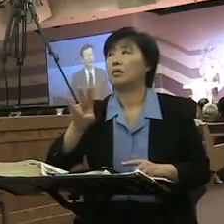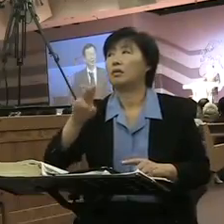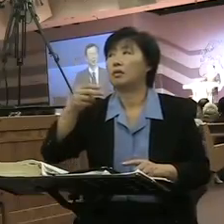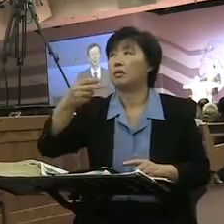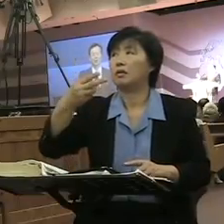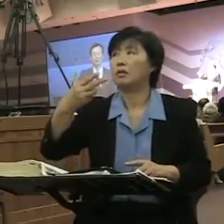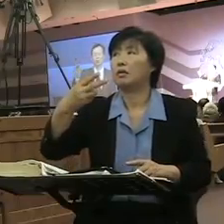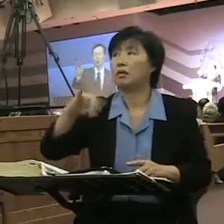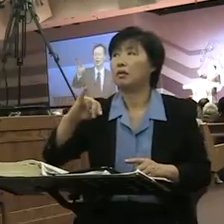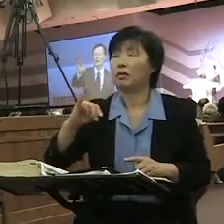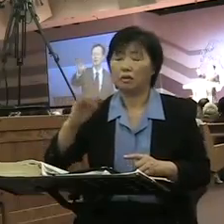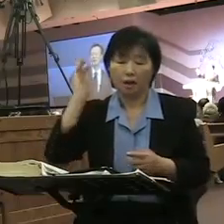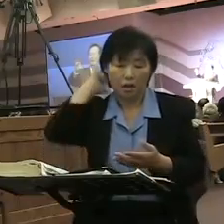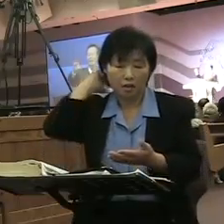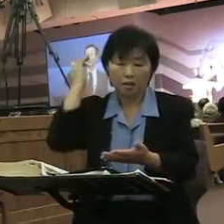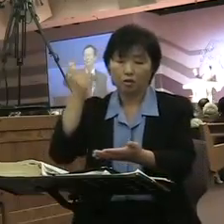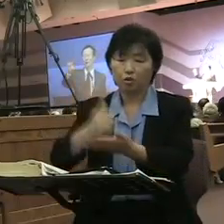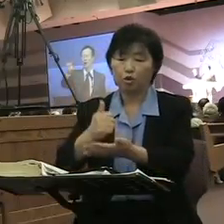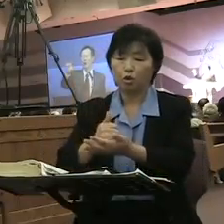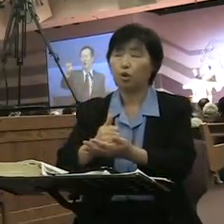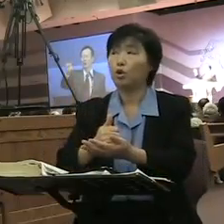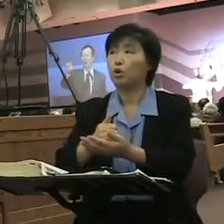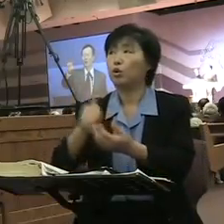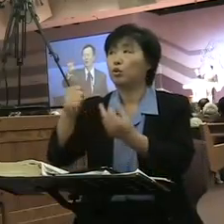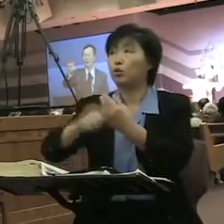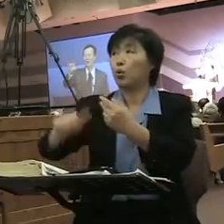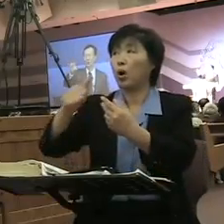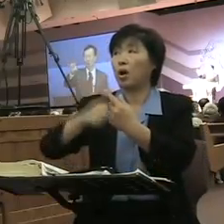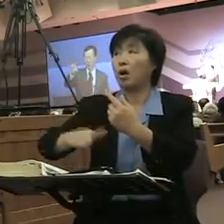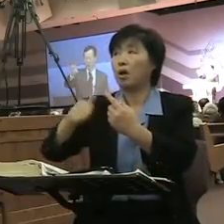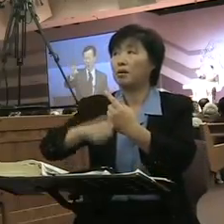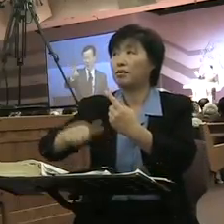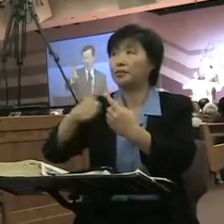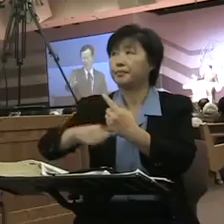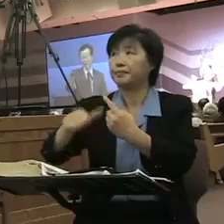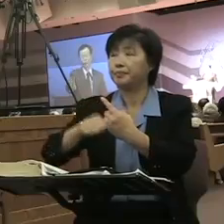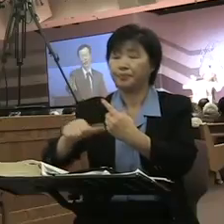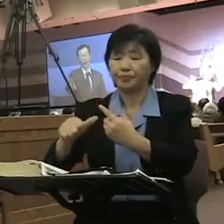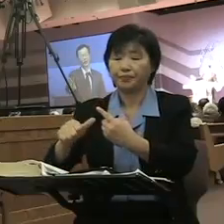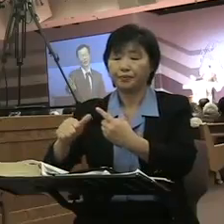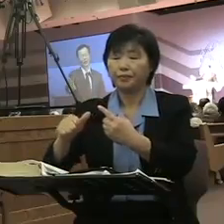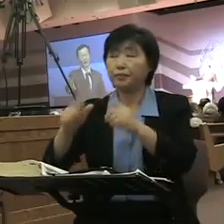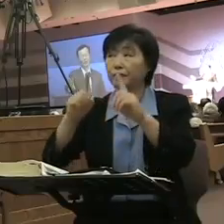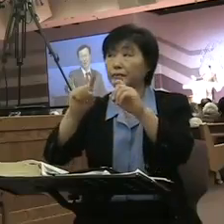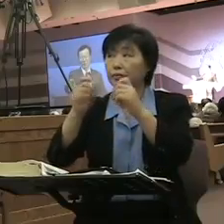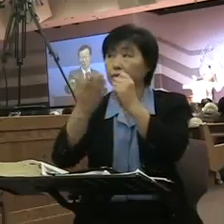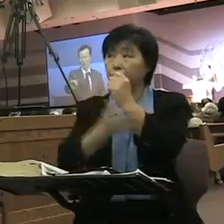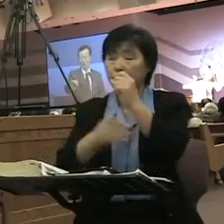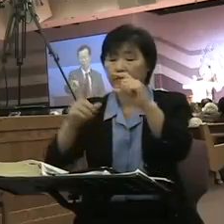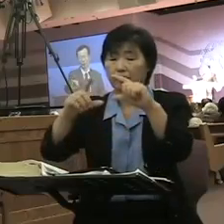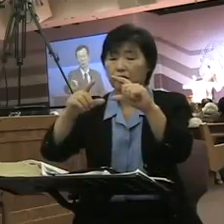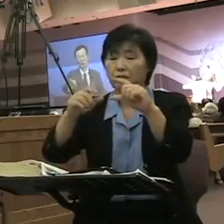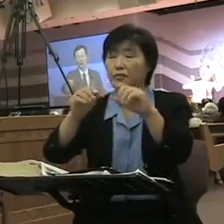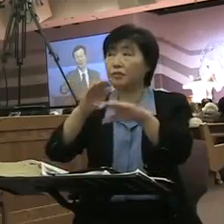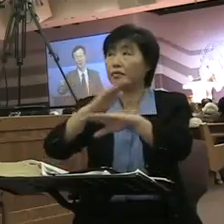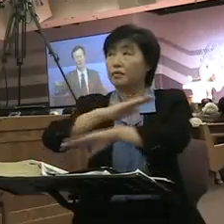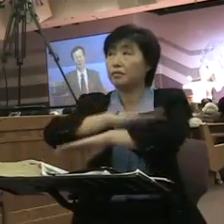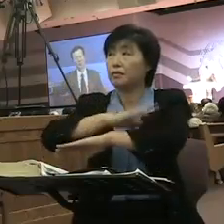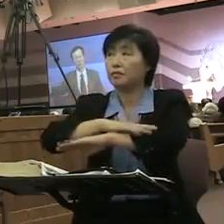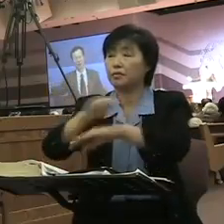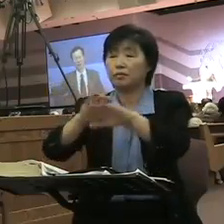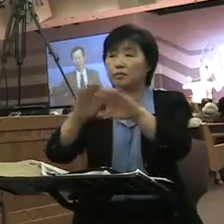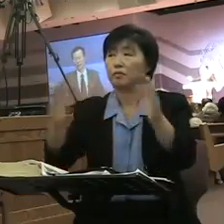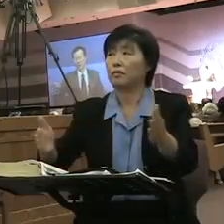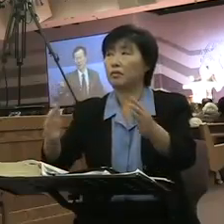그 케네디 대통령은 그 조카 사진을 그 백악관 그 책상 위에 올려다 놓고 친필로 그 밑에다 쓴